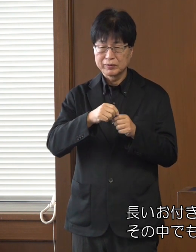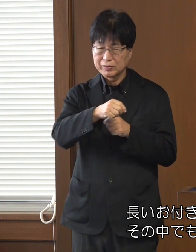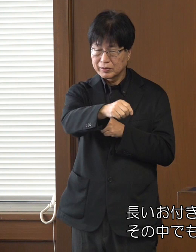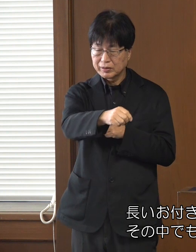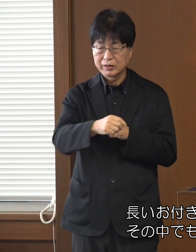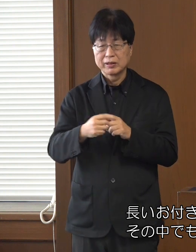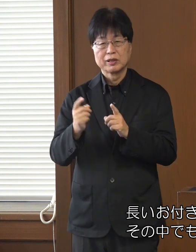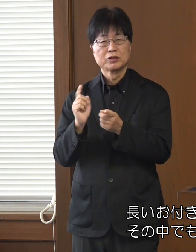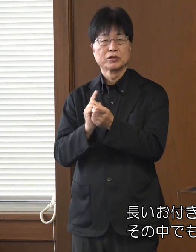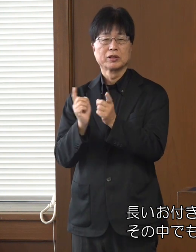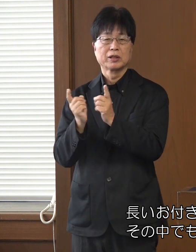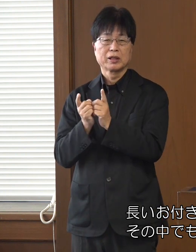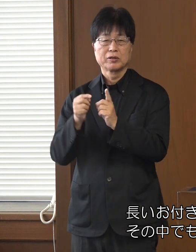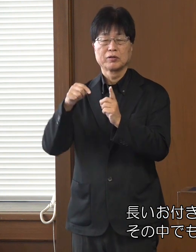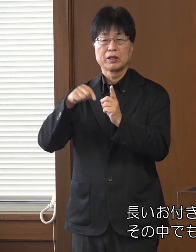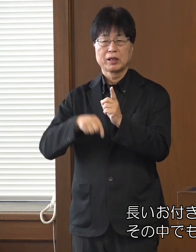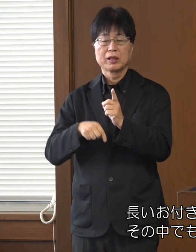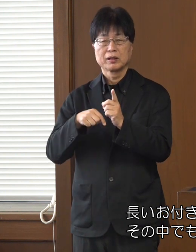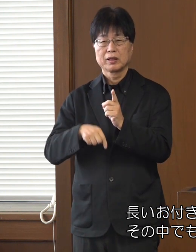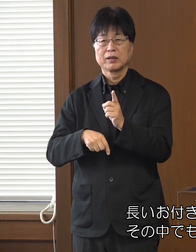いて、その中でも